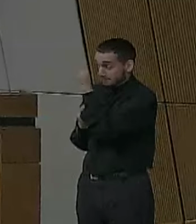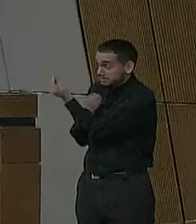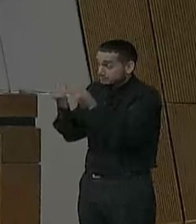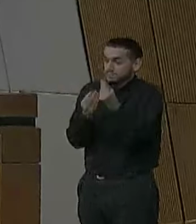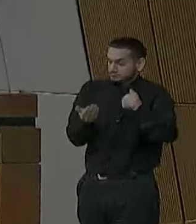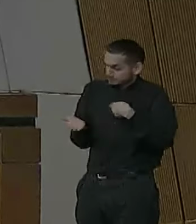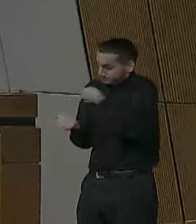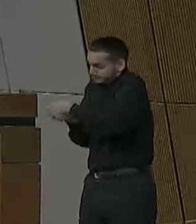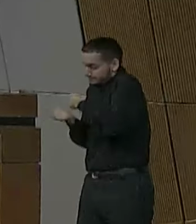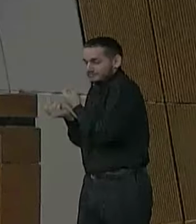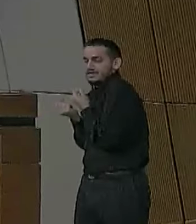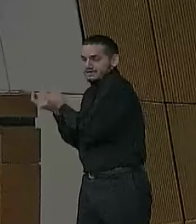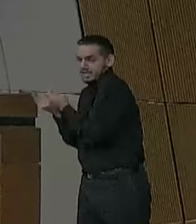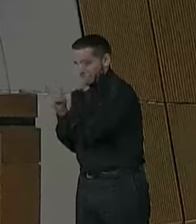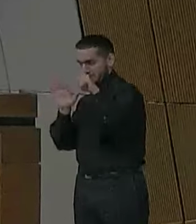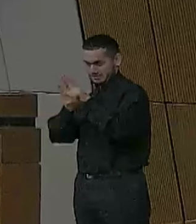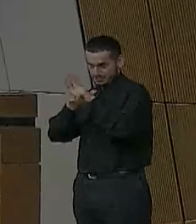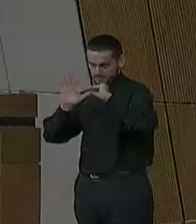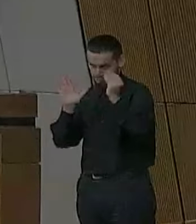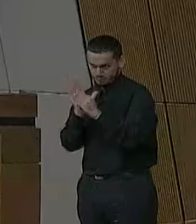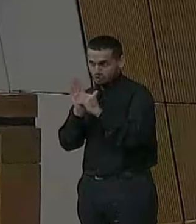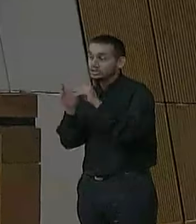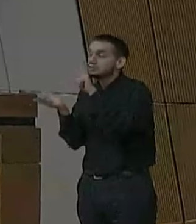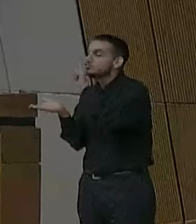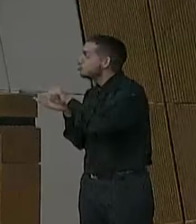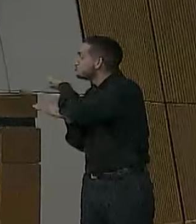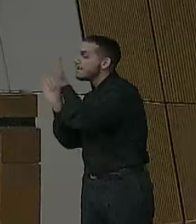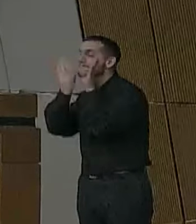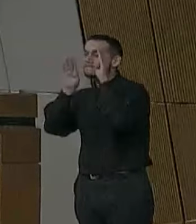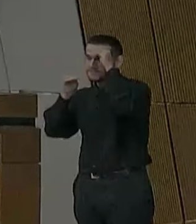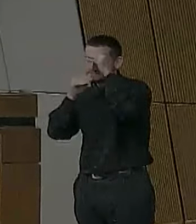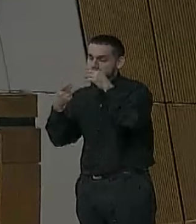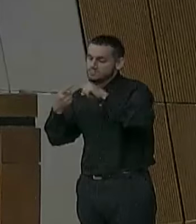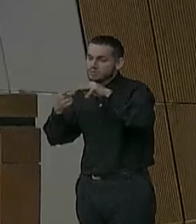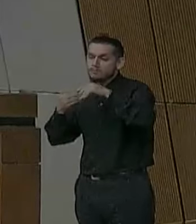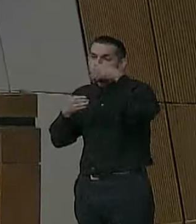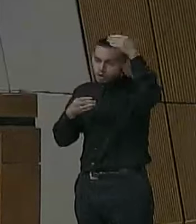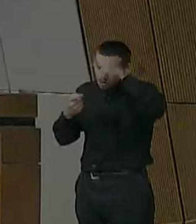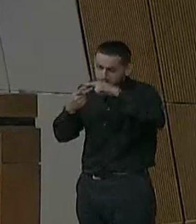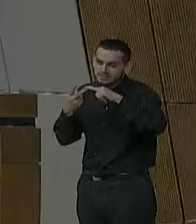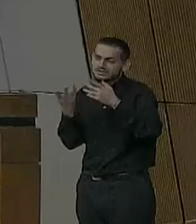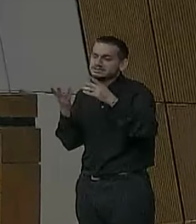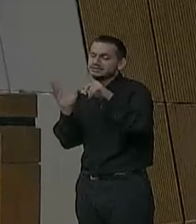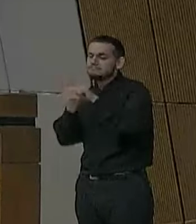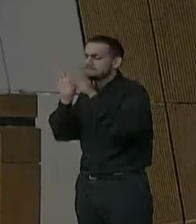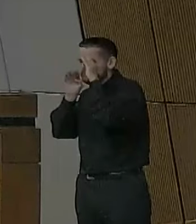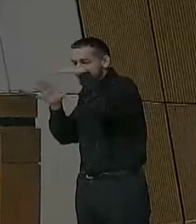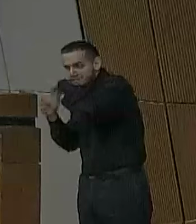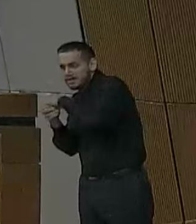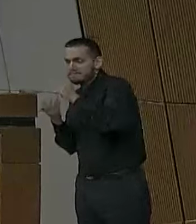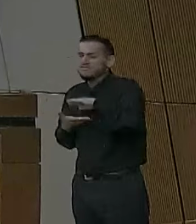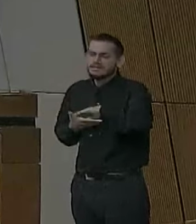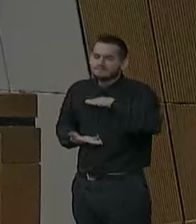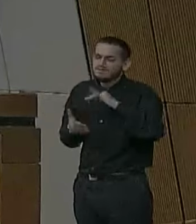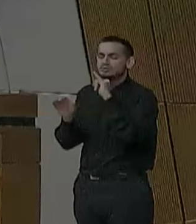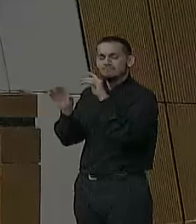con discapacidad en el sector privado mediante políticas, medidas pertinentes, acciones, beneficios